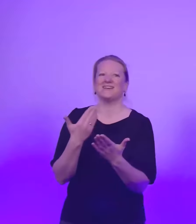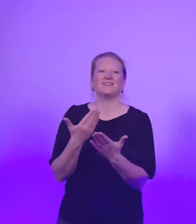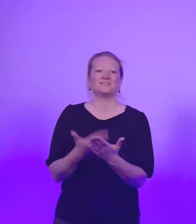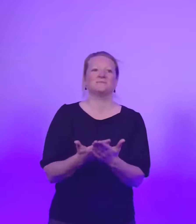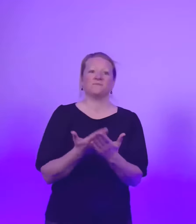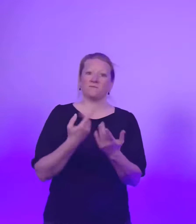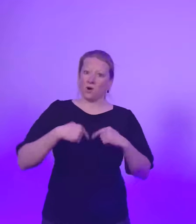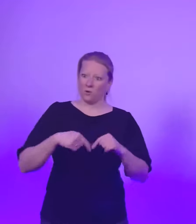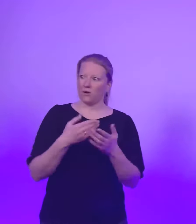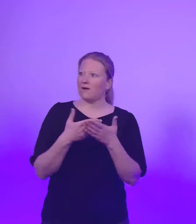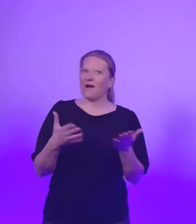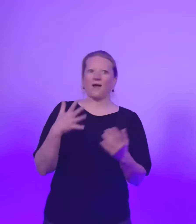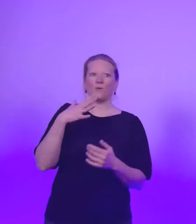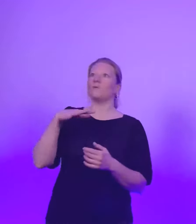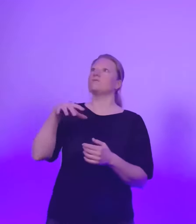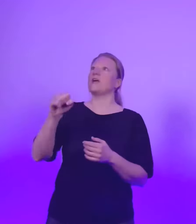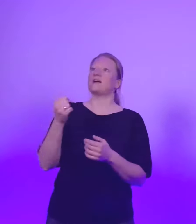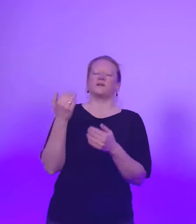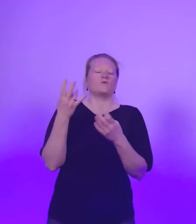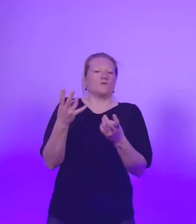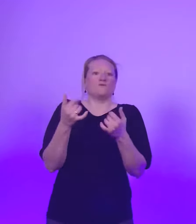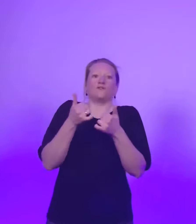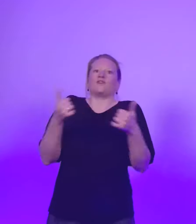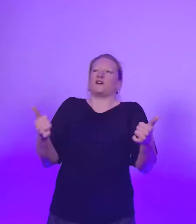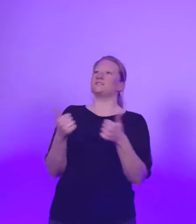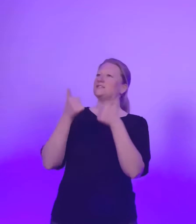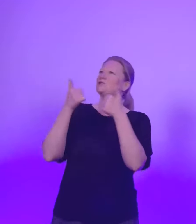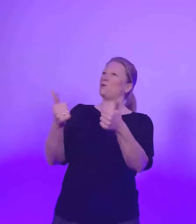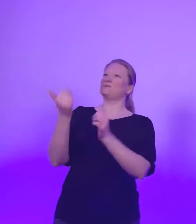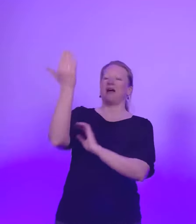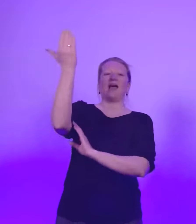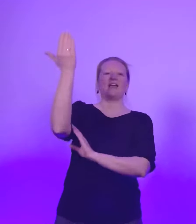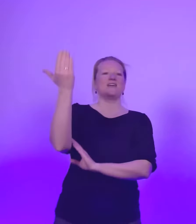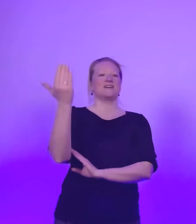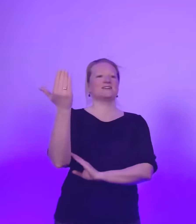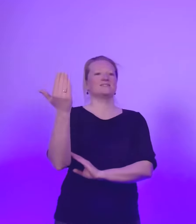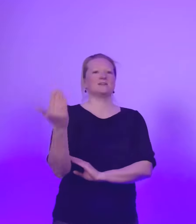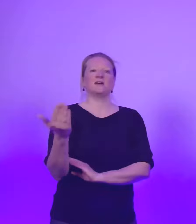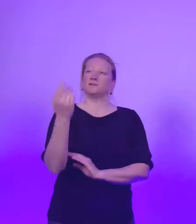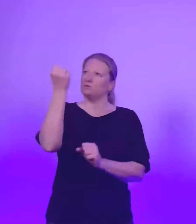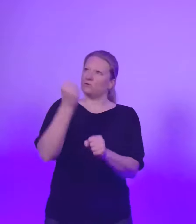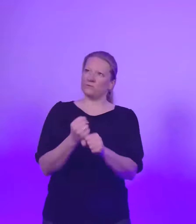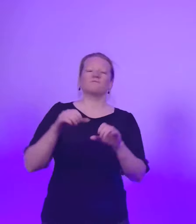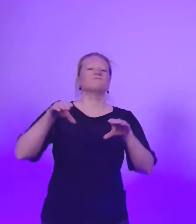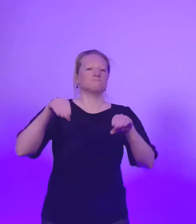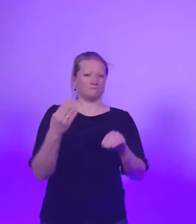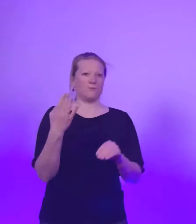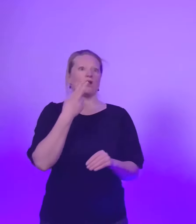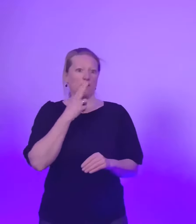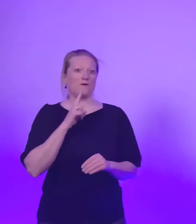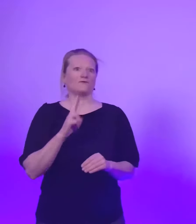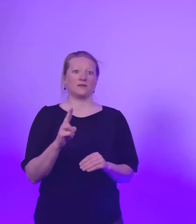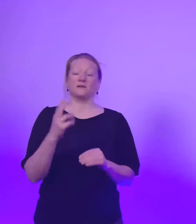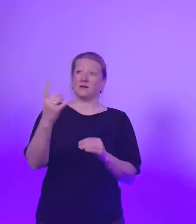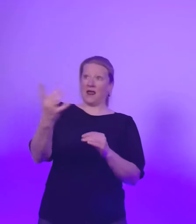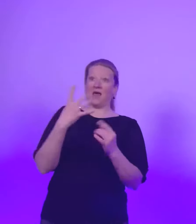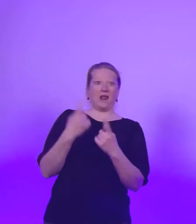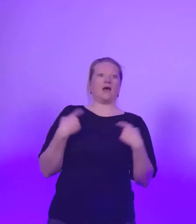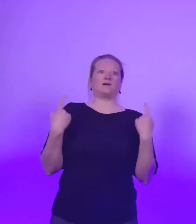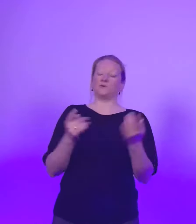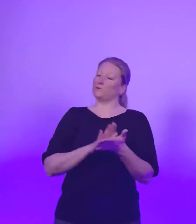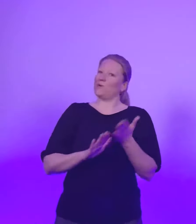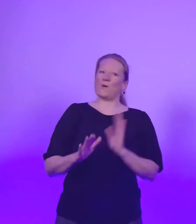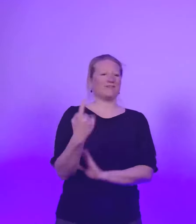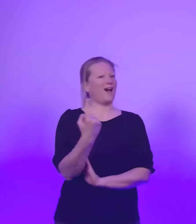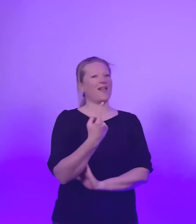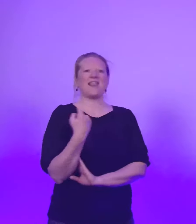geschiedenis. En we mogen gaan ontdekken hoe fantastisch goed hij is. Hij zal doen wat hij beloofd heeft en hij laat